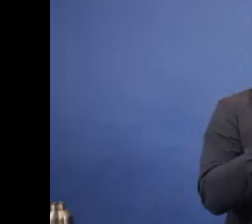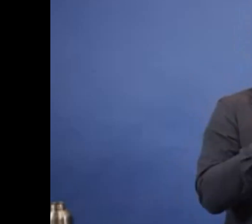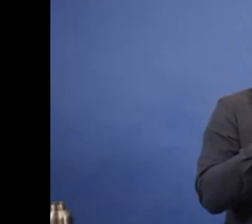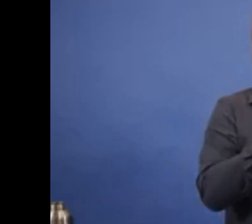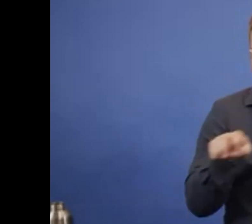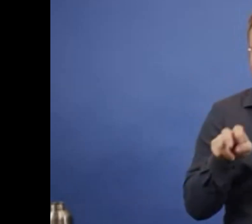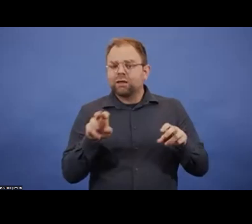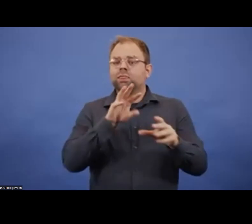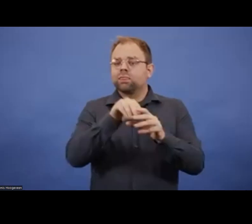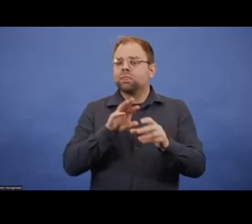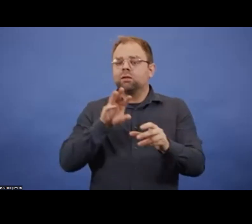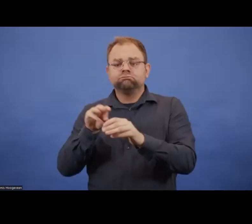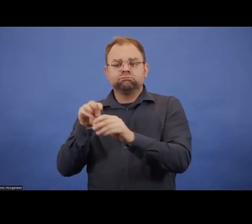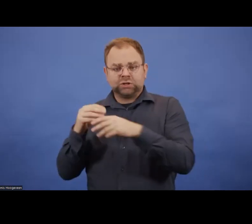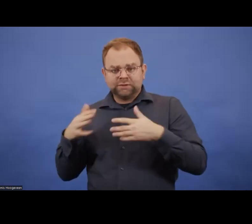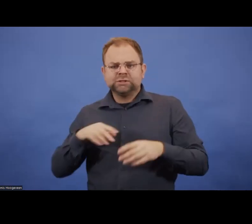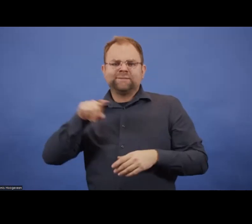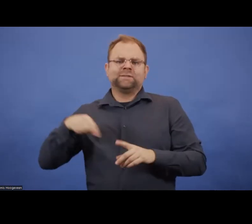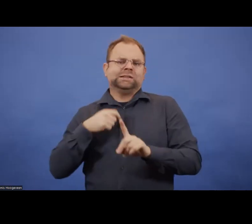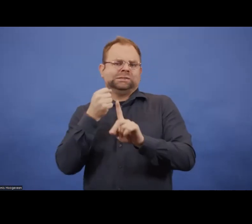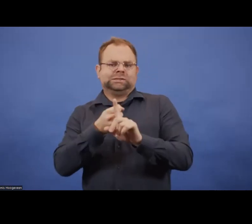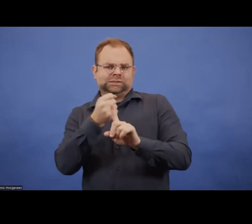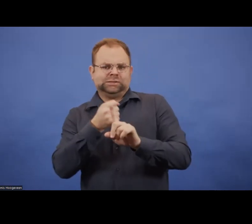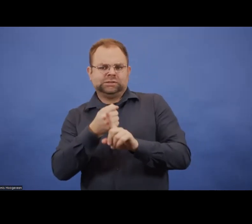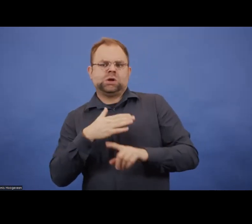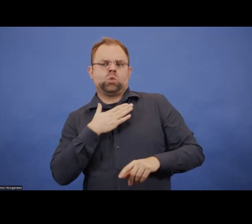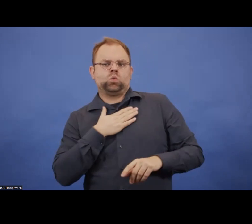en algunos plegados y hicimos un plegado.